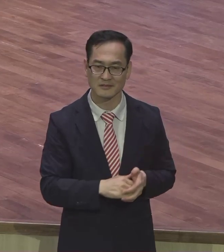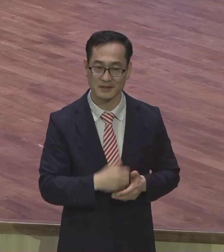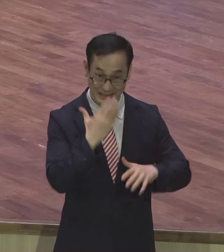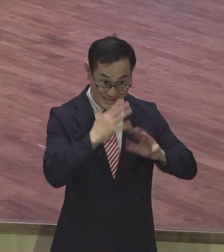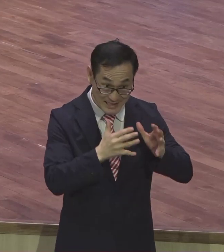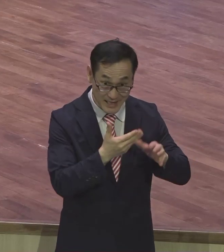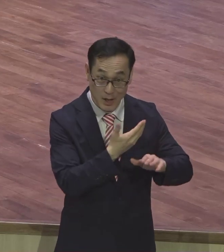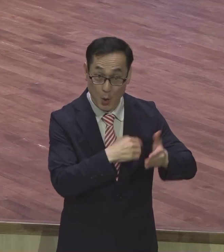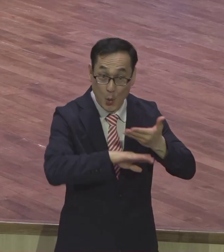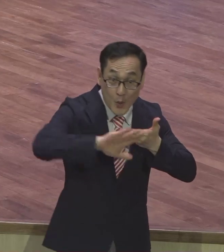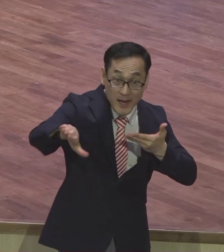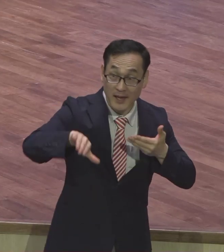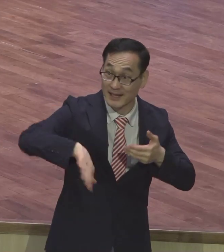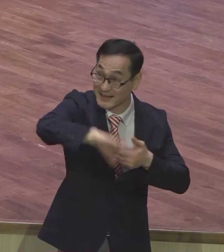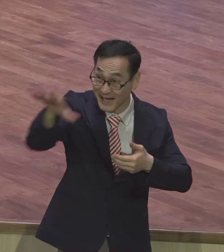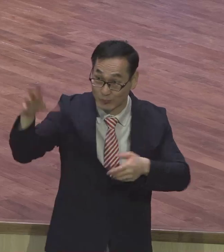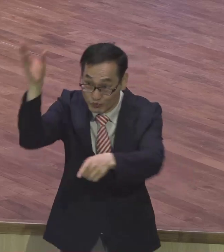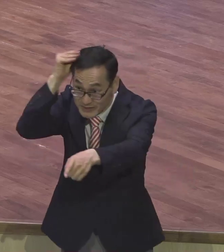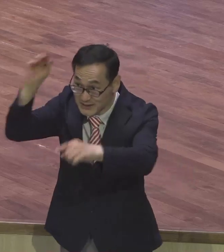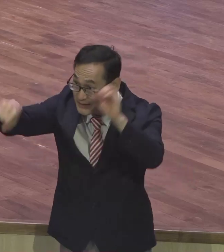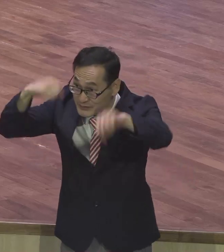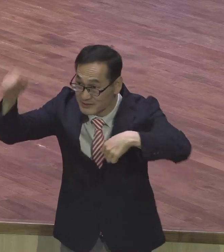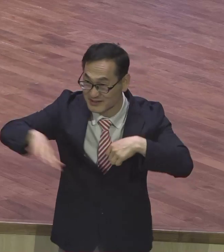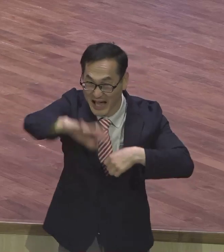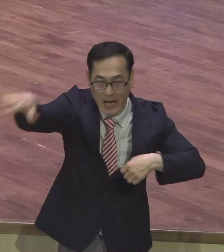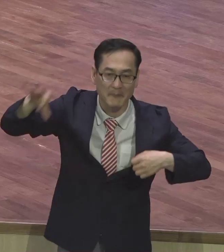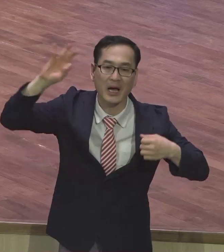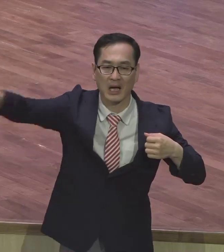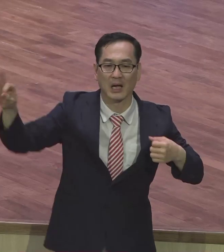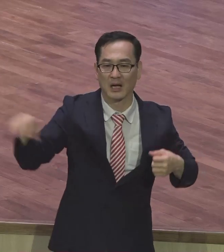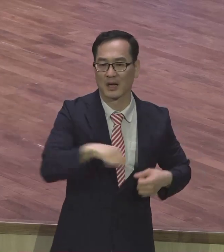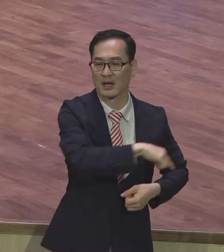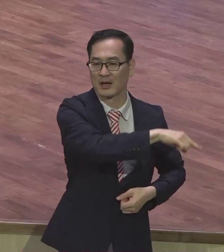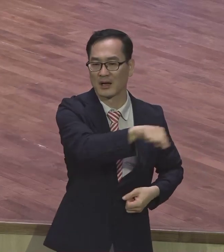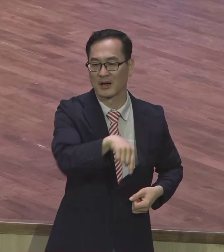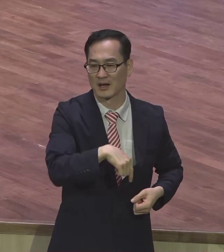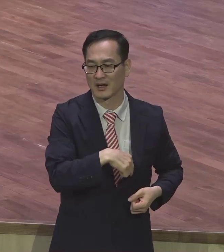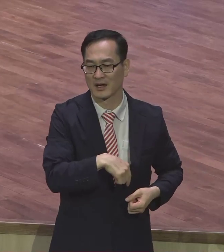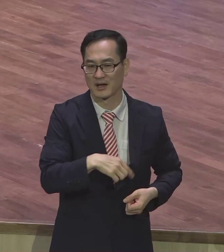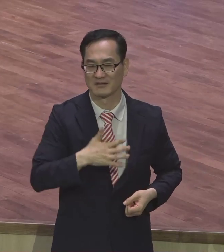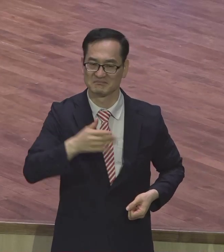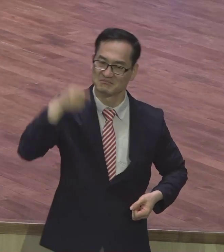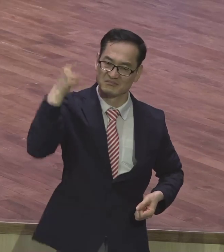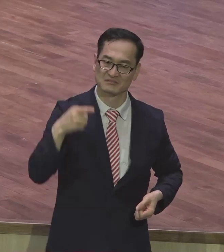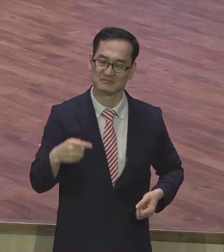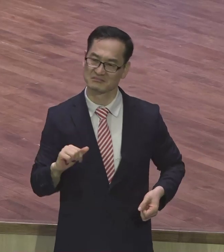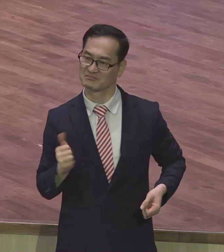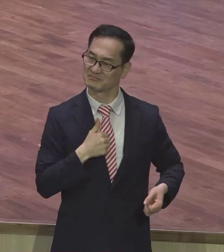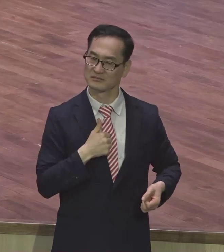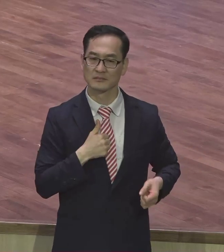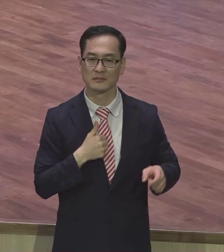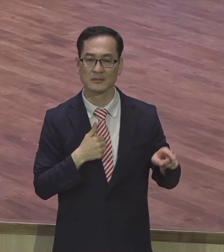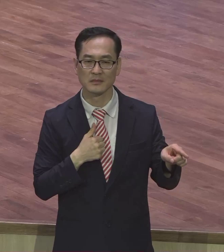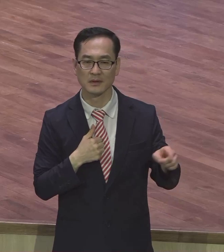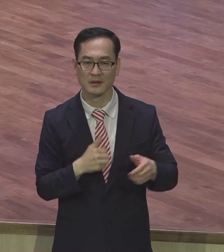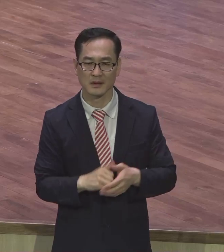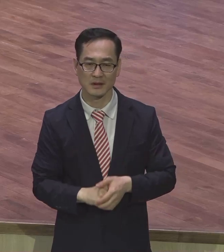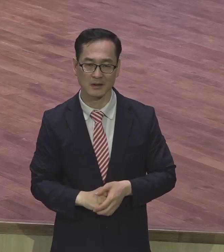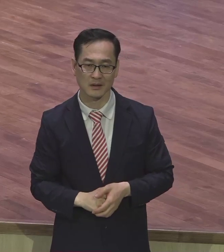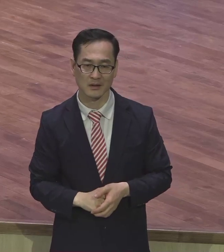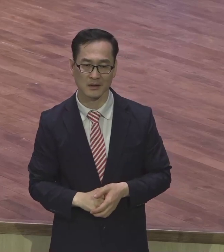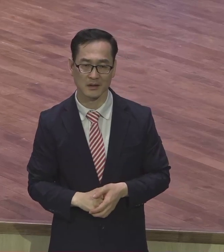위에는 나머지 다 우식해 봅니다 짐승들로 봅니다 우리를 이방인들이라고 음식도 같이 안 먹고 옆에 제가